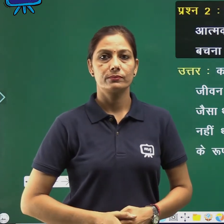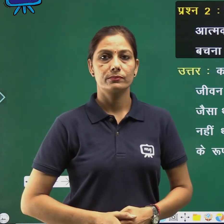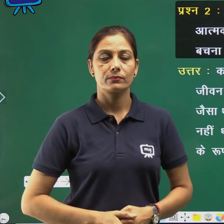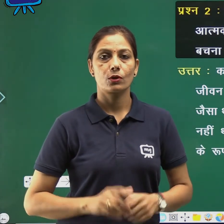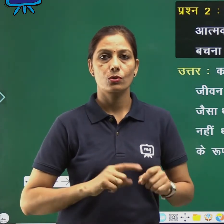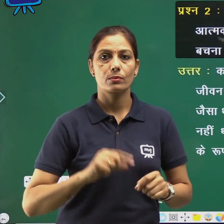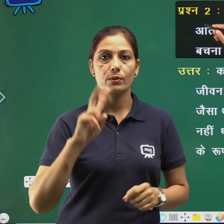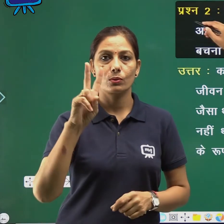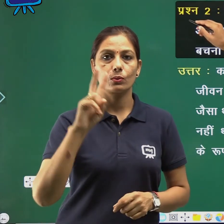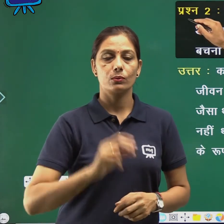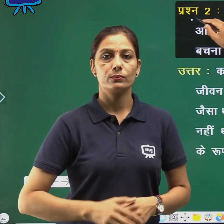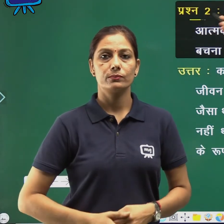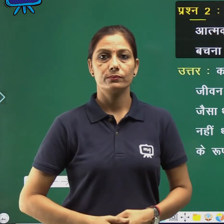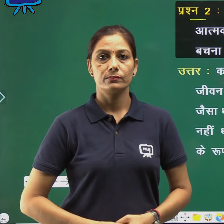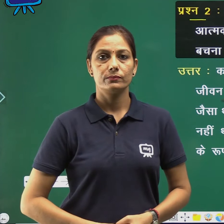प्रश्न 2,